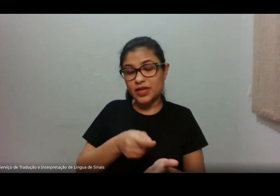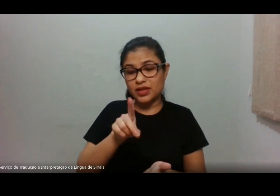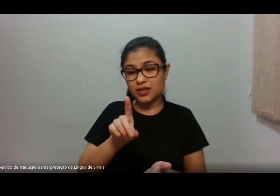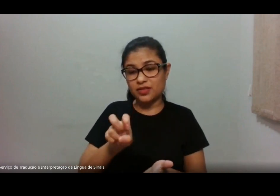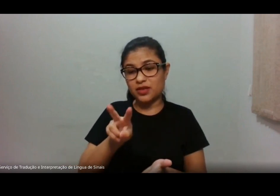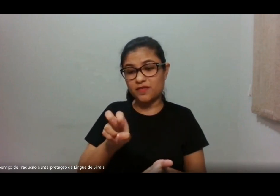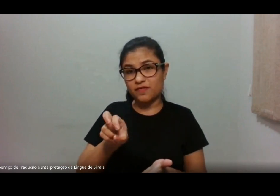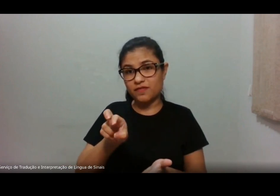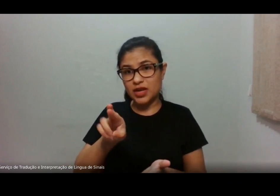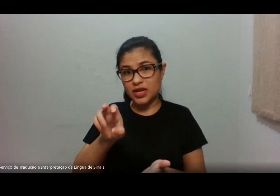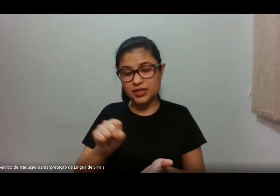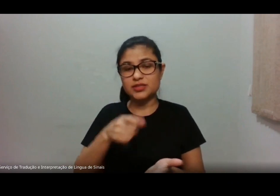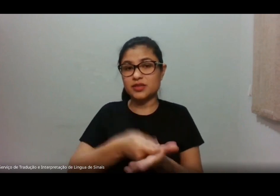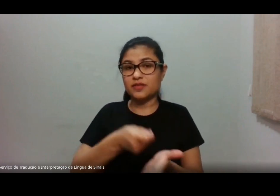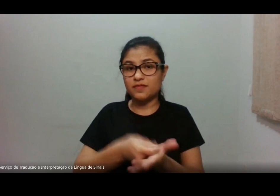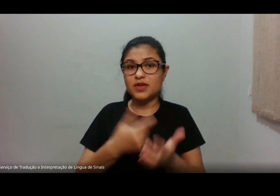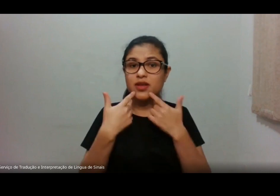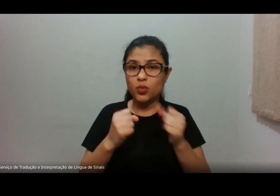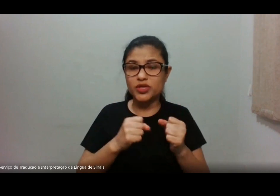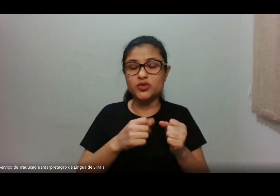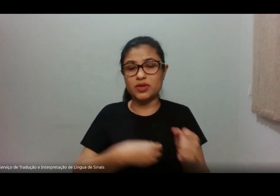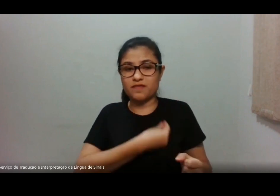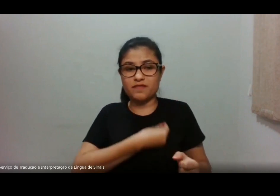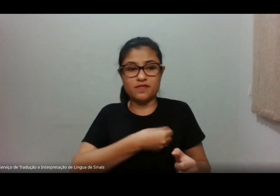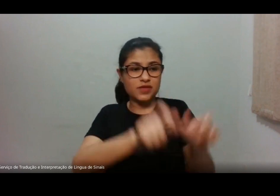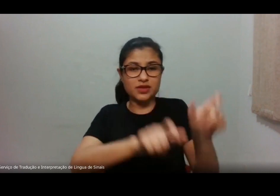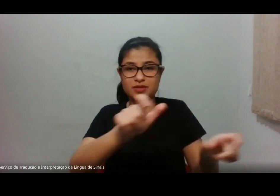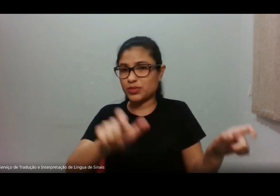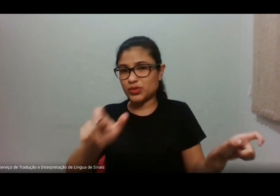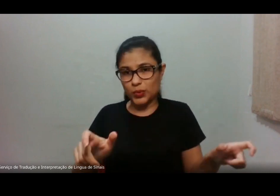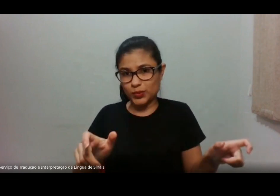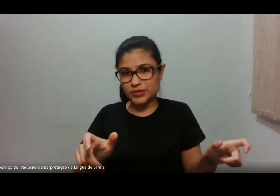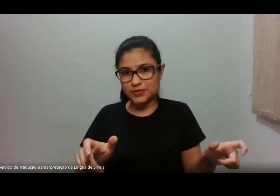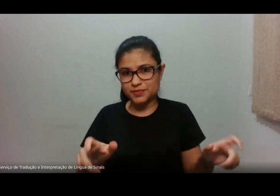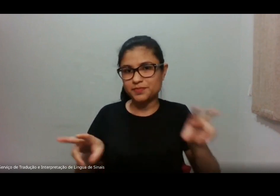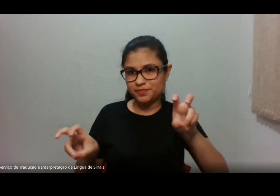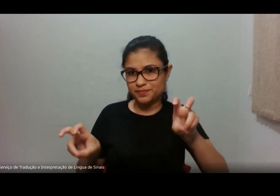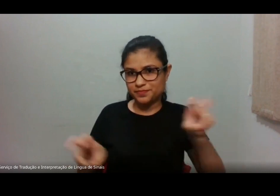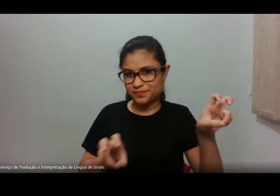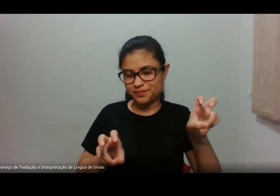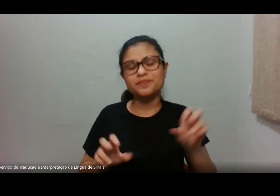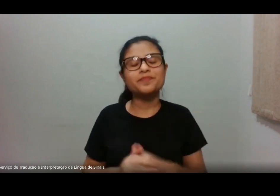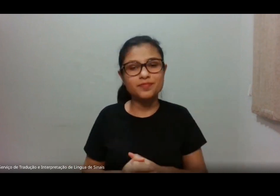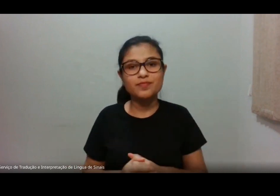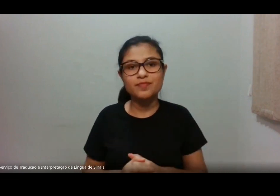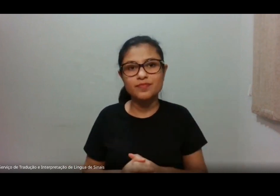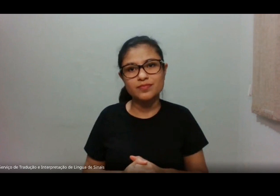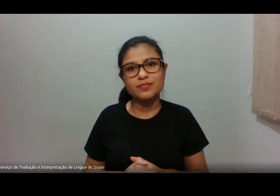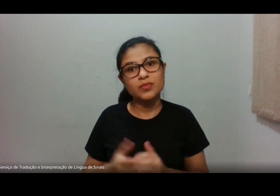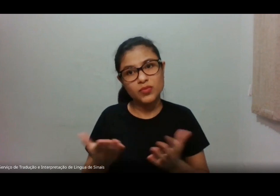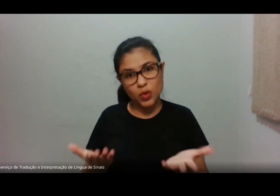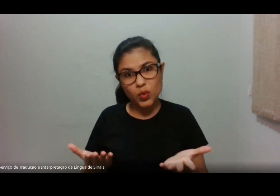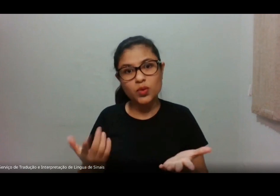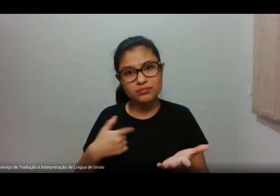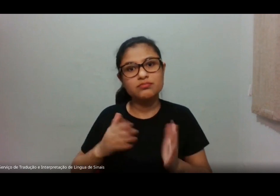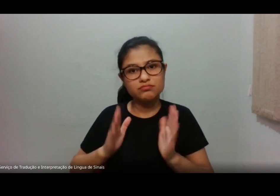deveres linguísticos na vida material dos sujeitos. Vejam que a gente está aqui justamente nesse campo que